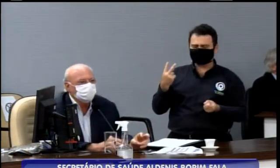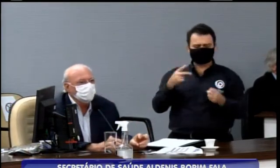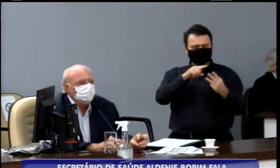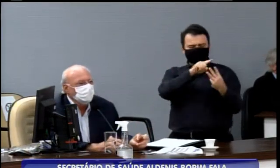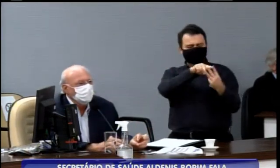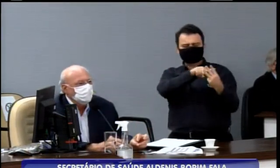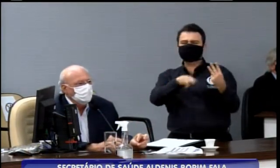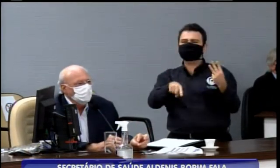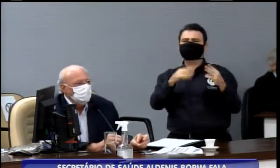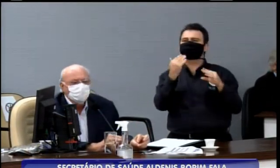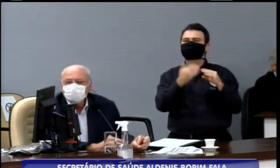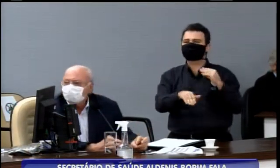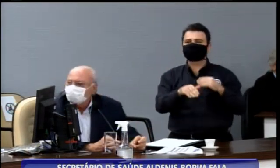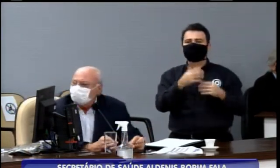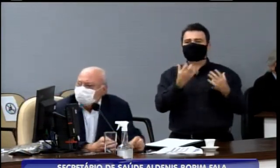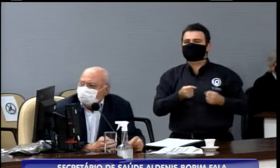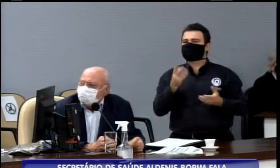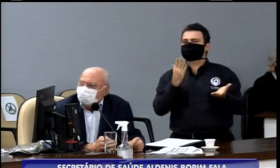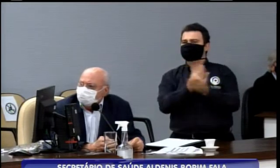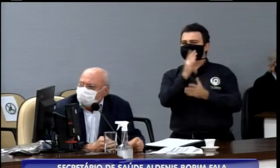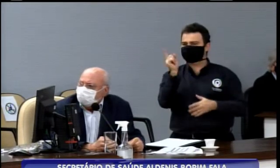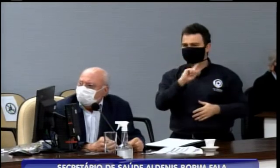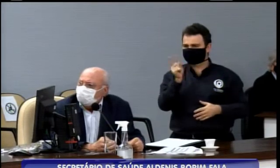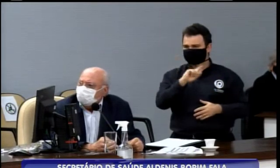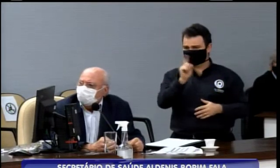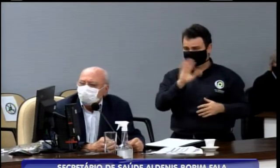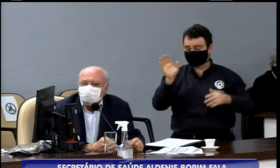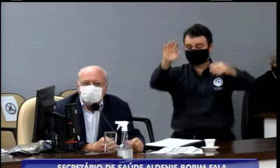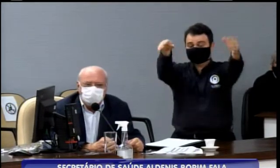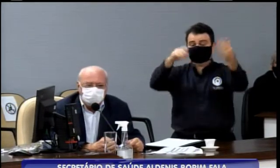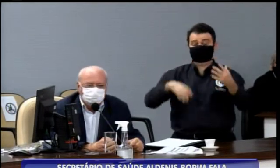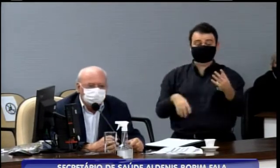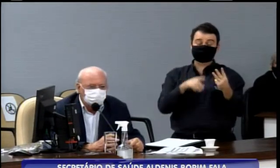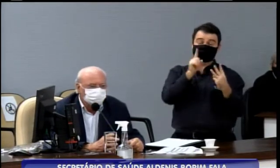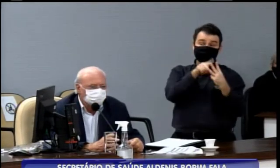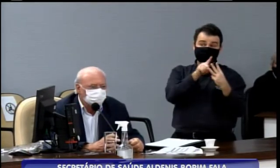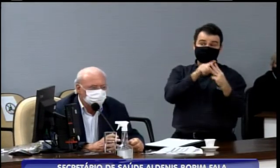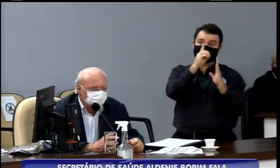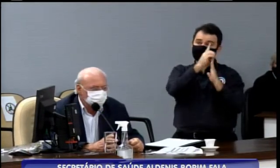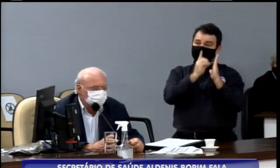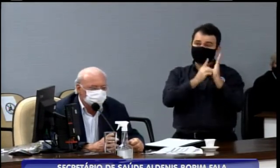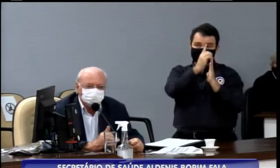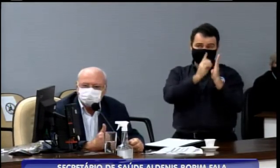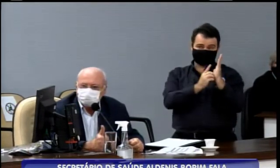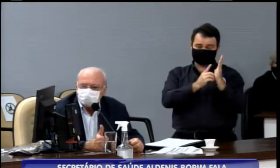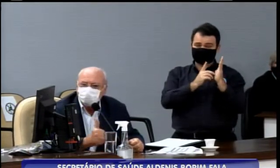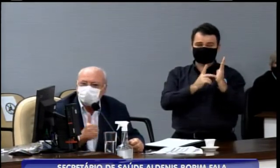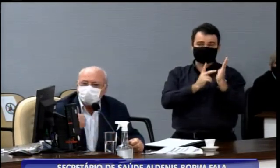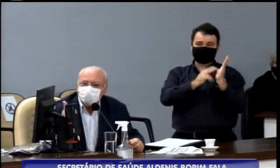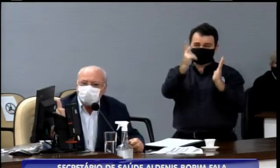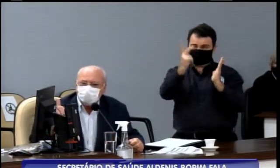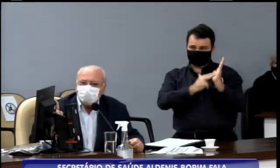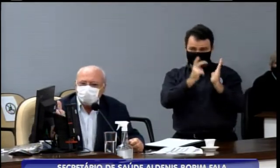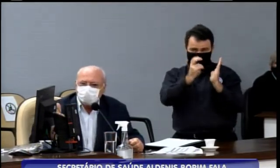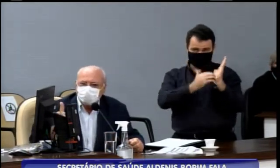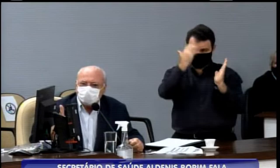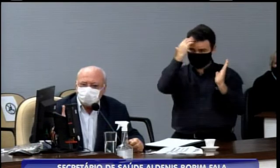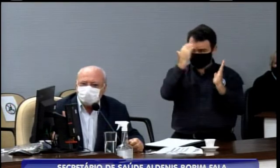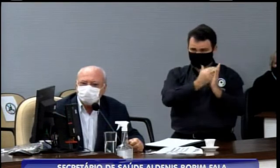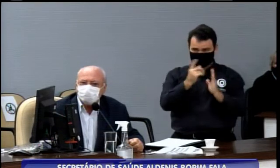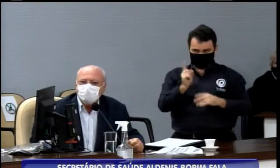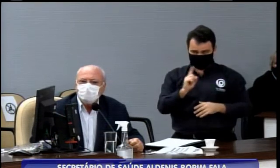quê? Uma porque não cumpria o decreto. Uma por não